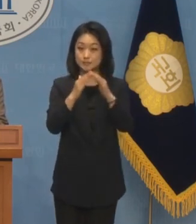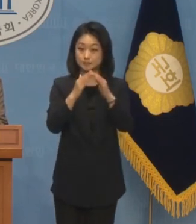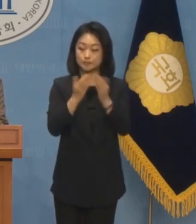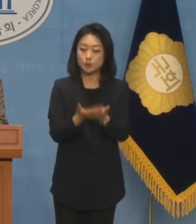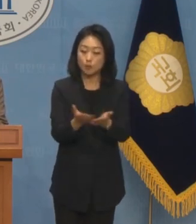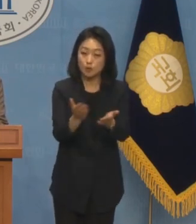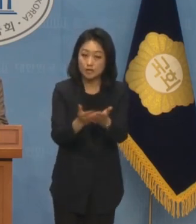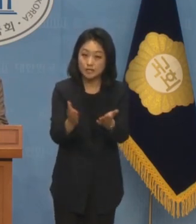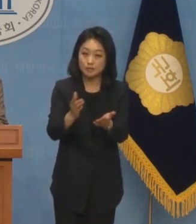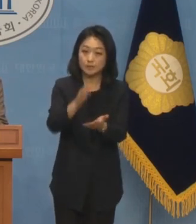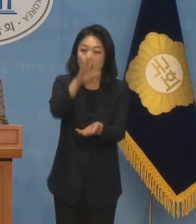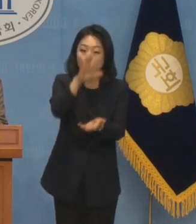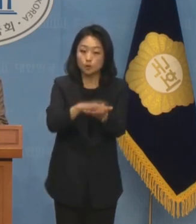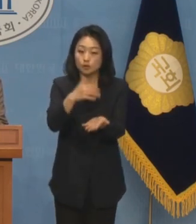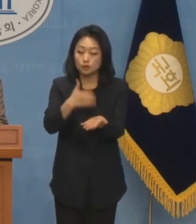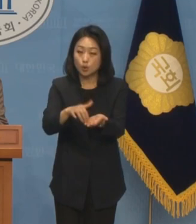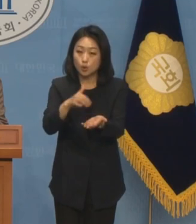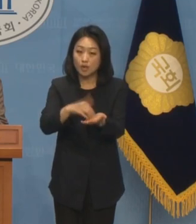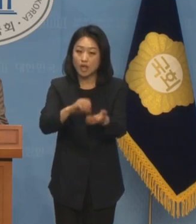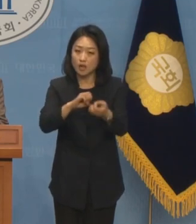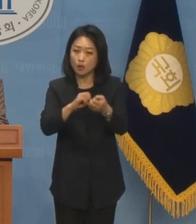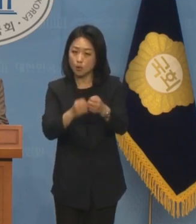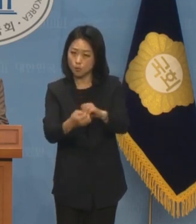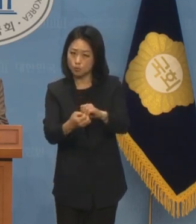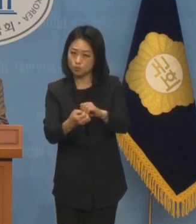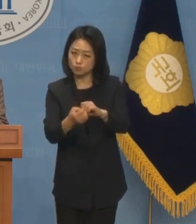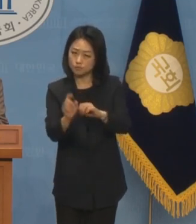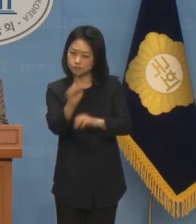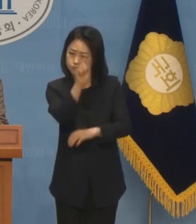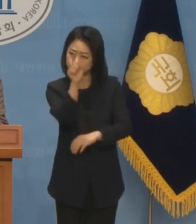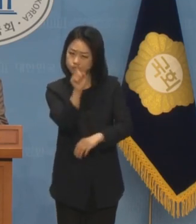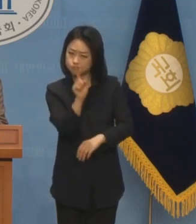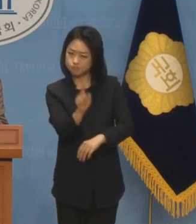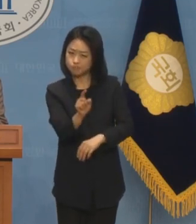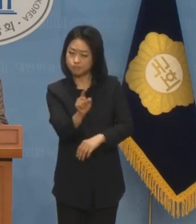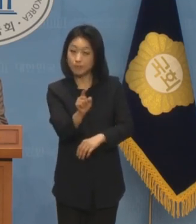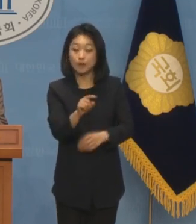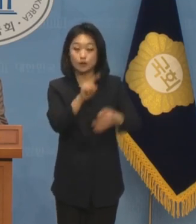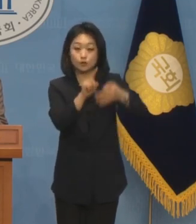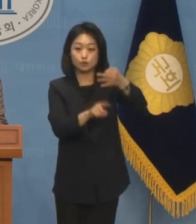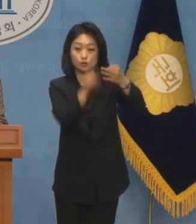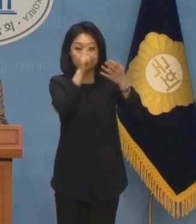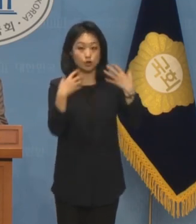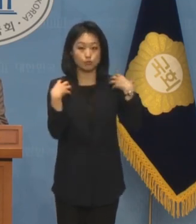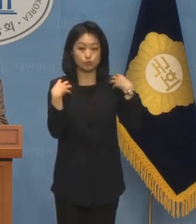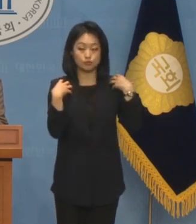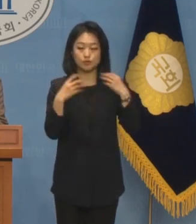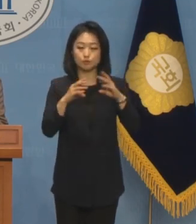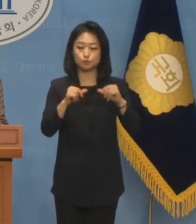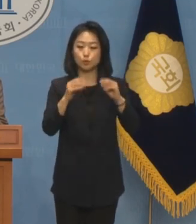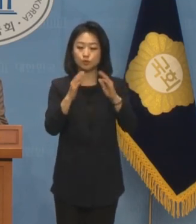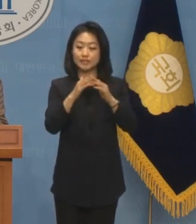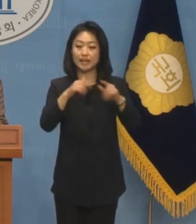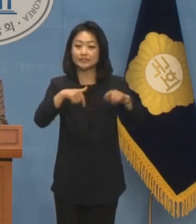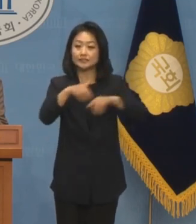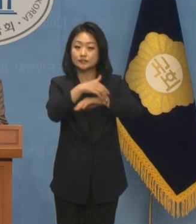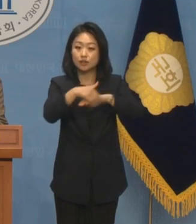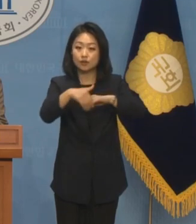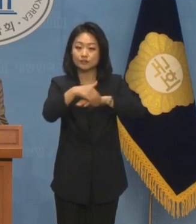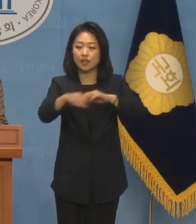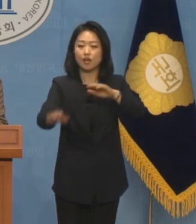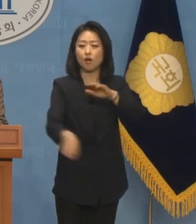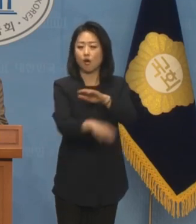오류가 단순한 시스템 오류일 수 있는가 윤석열 정부의 부동산 정책은 근본부터 잘못된